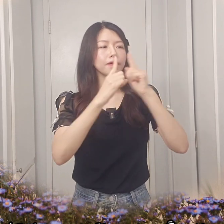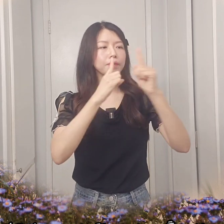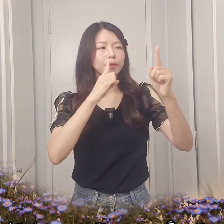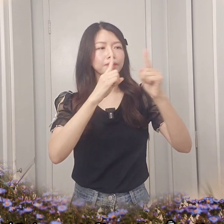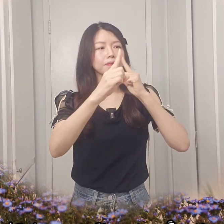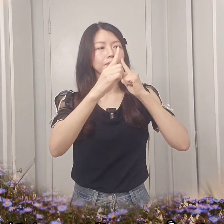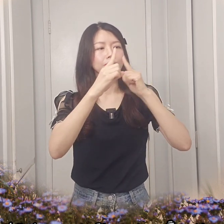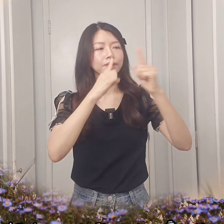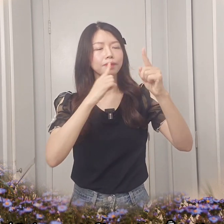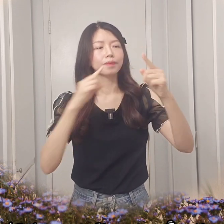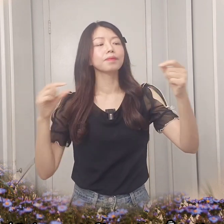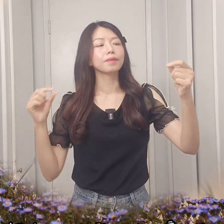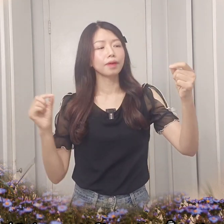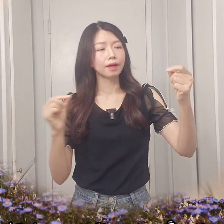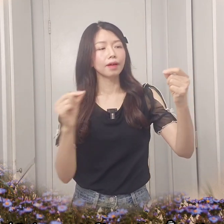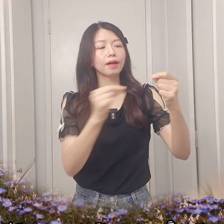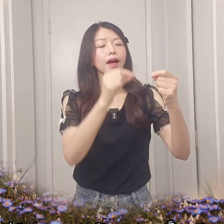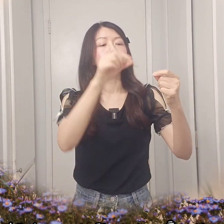말씀